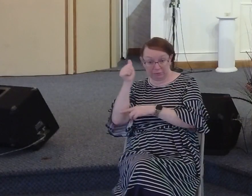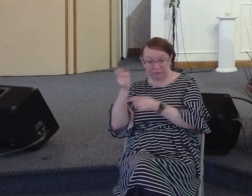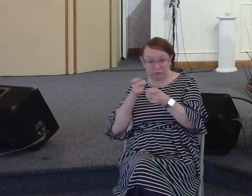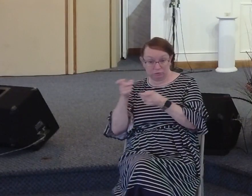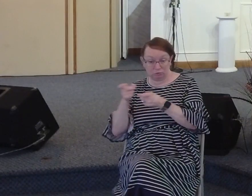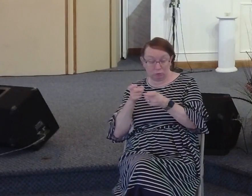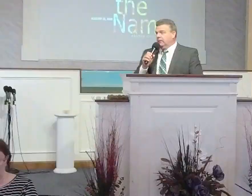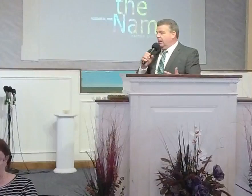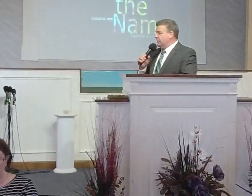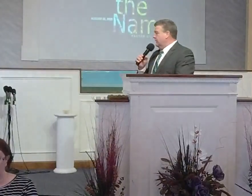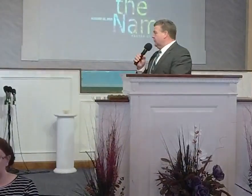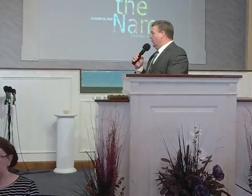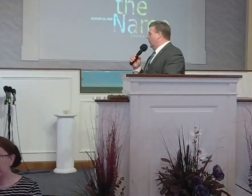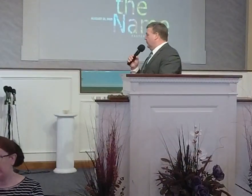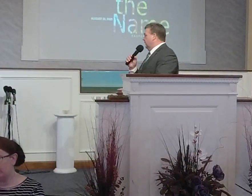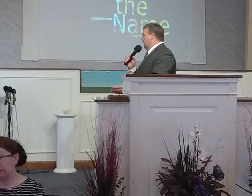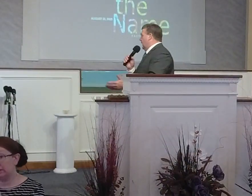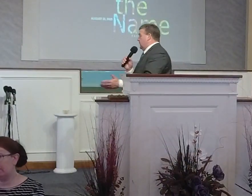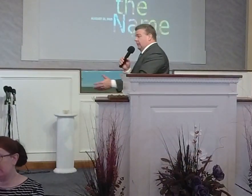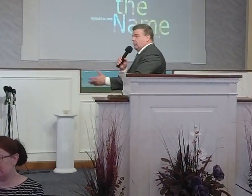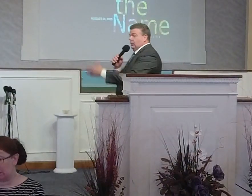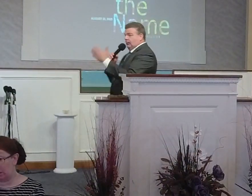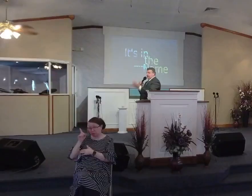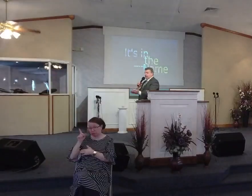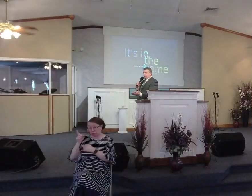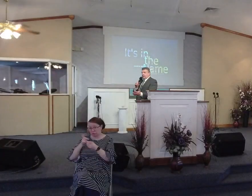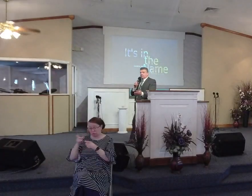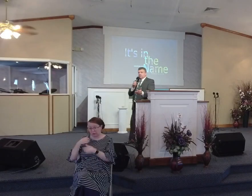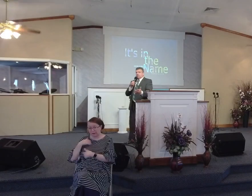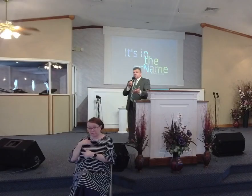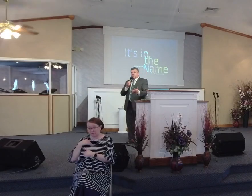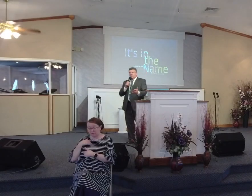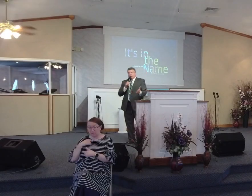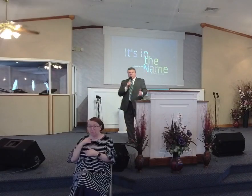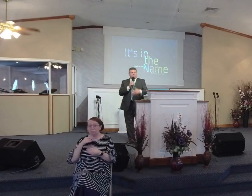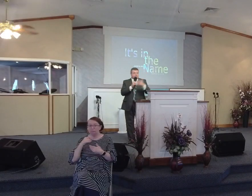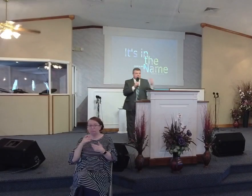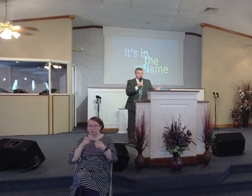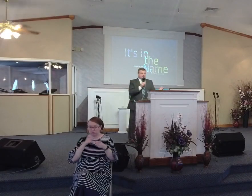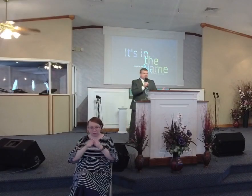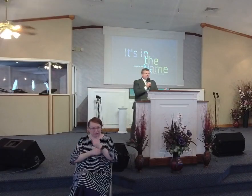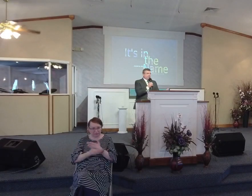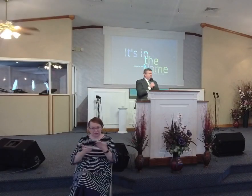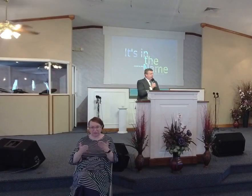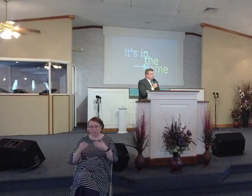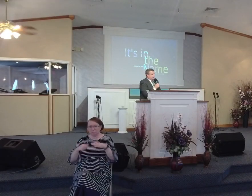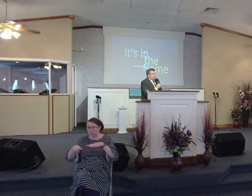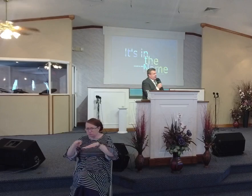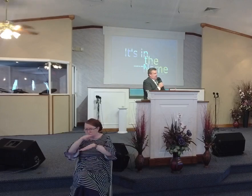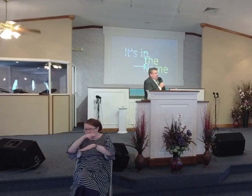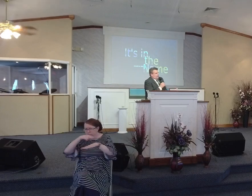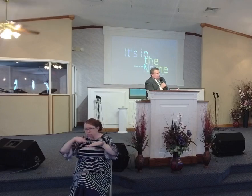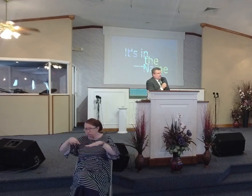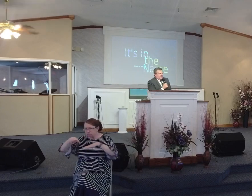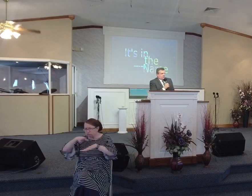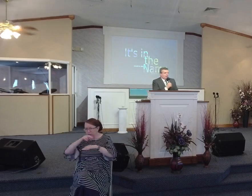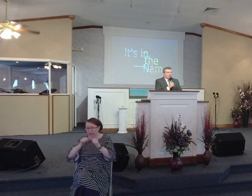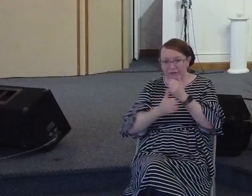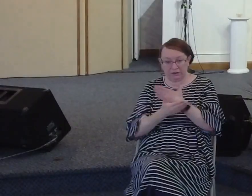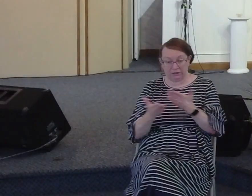Dios está en control. Y si nosotros creemos que Dios está en control, entonces Dios está en control de todo. De que Dios ve